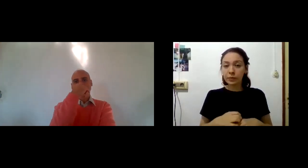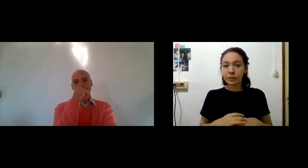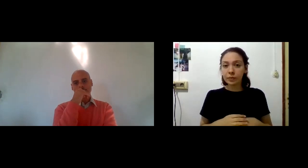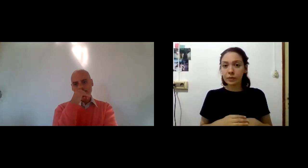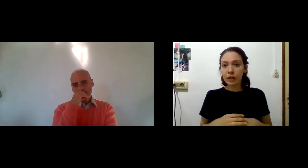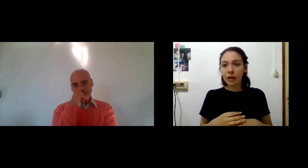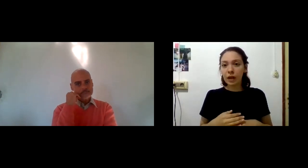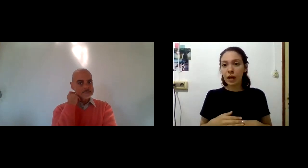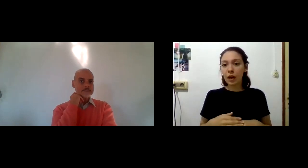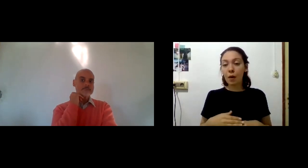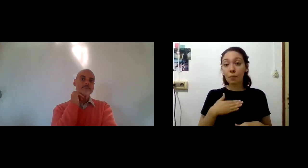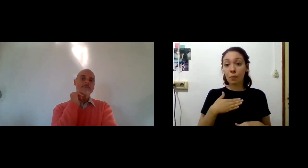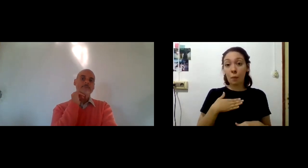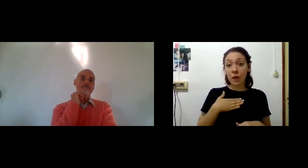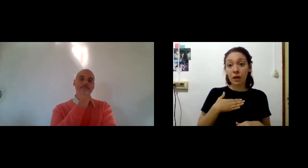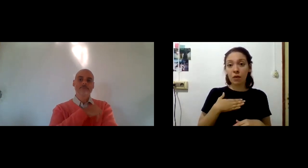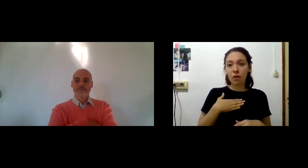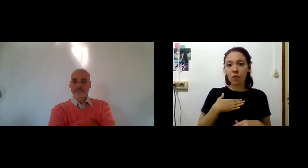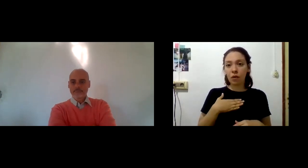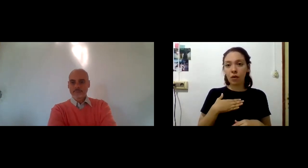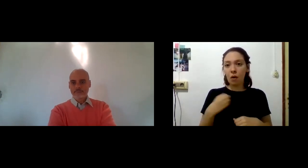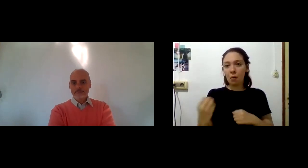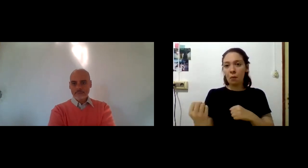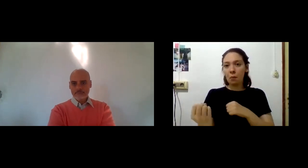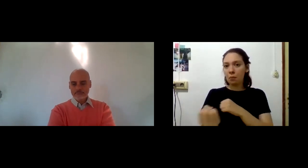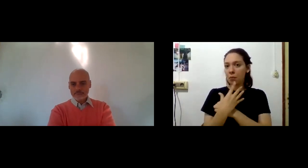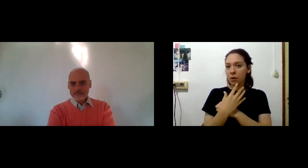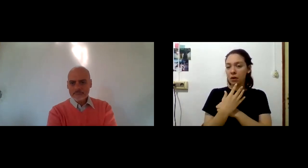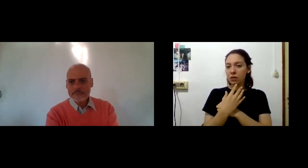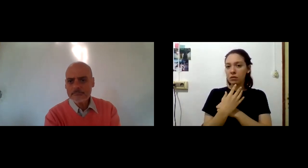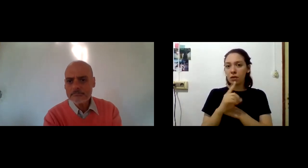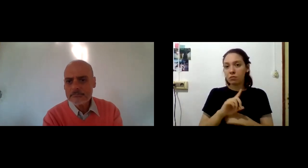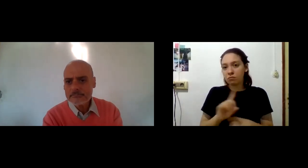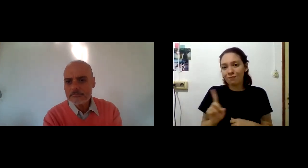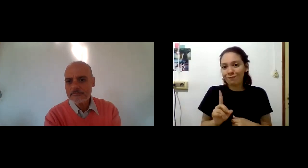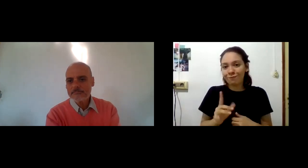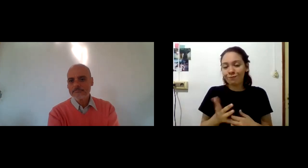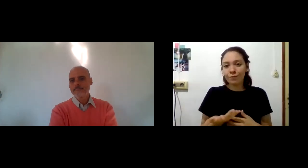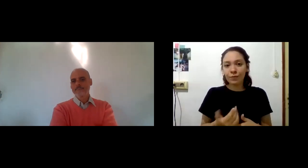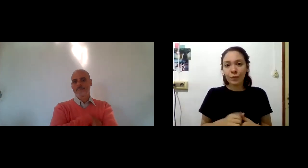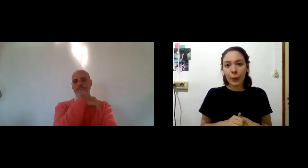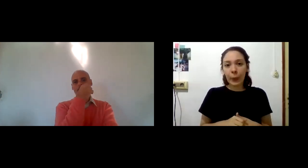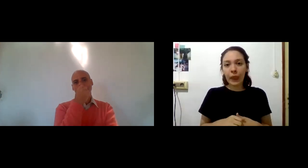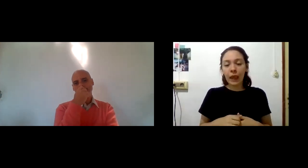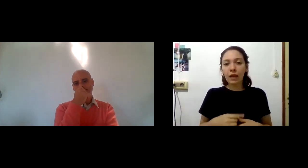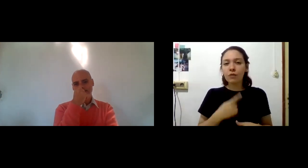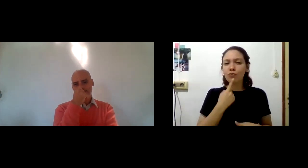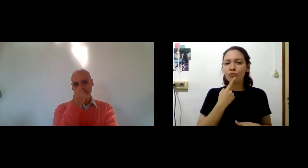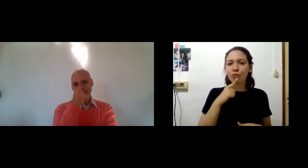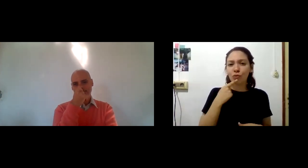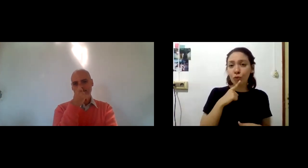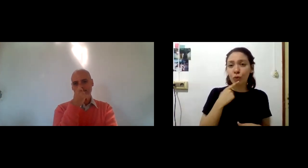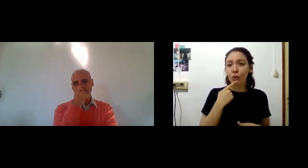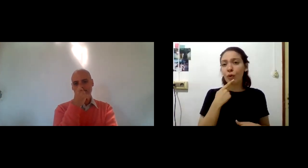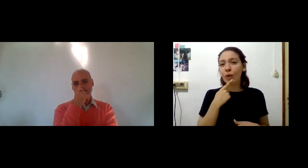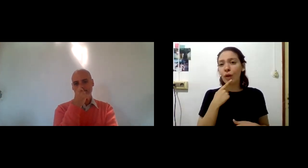personal. Mi duda es que la pregunté y no me respondieron, por eso aprovecho de preguntártelo a ti, es que tengo que escribir a